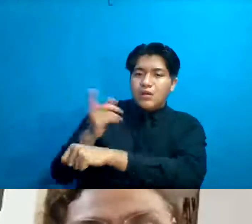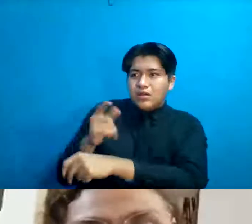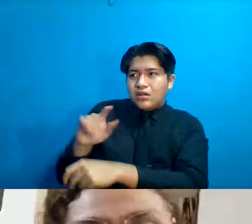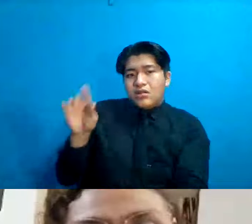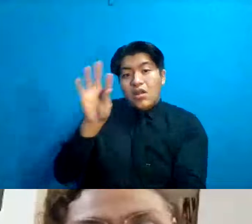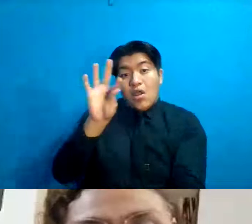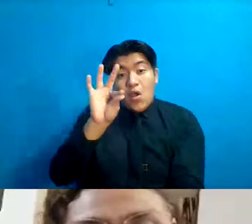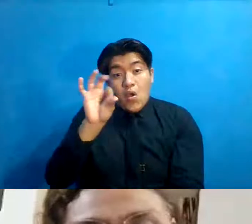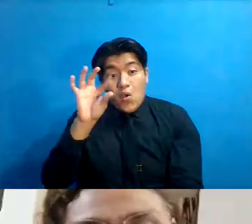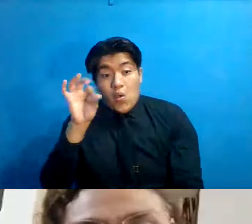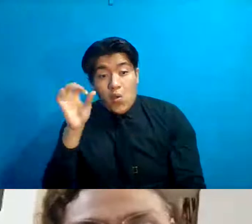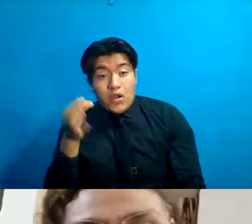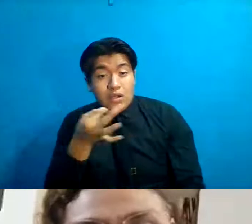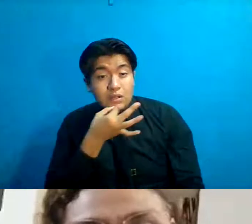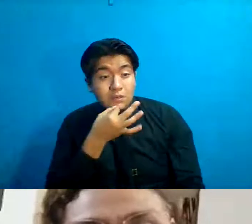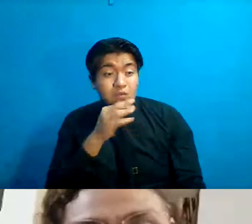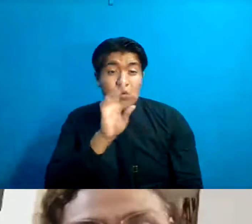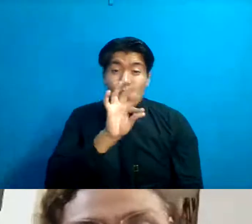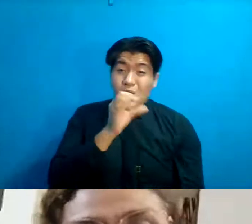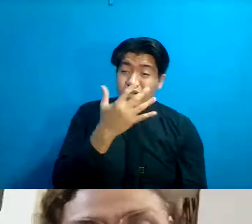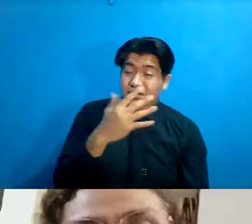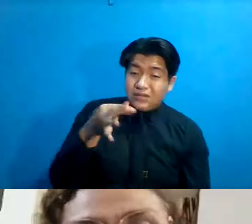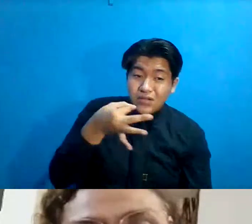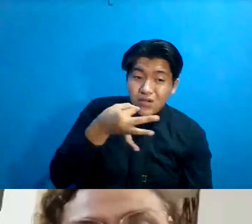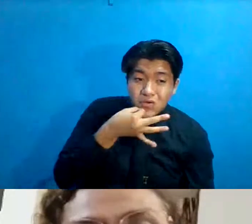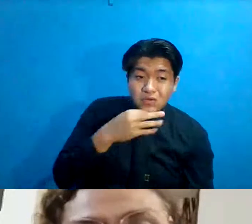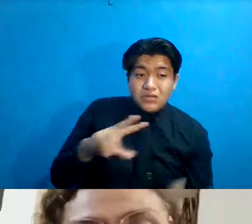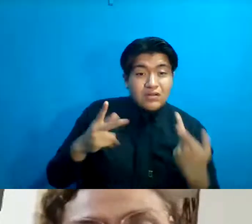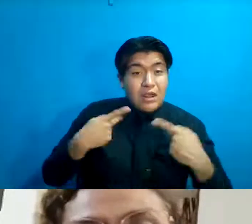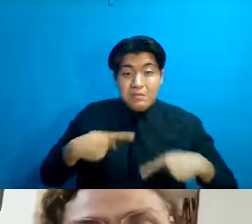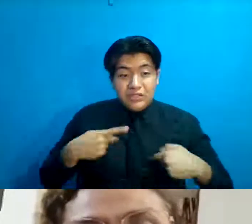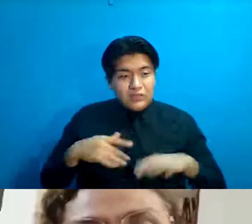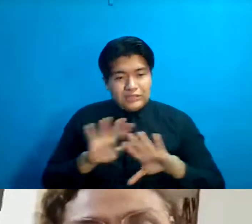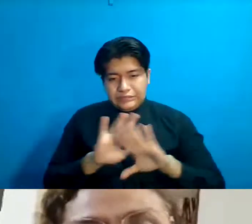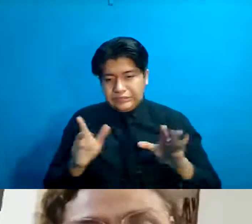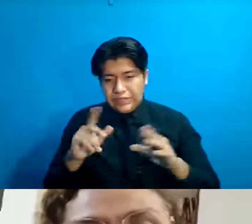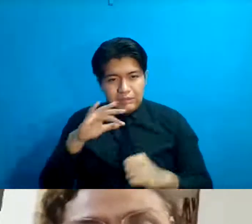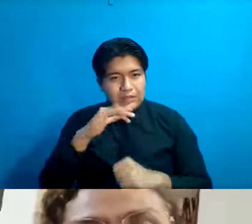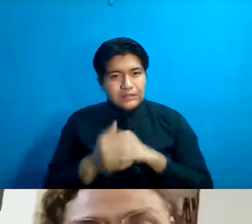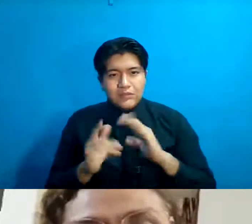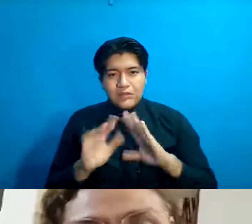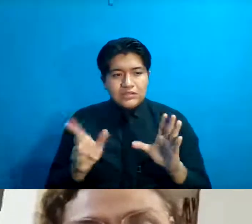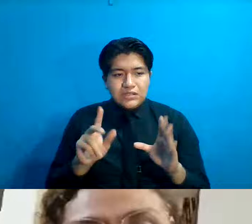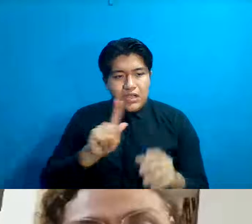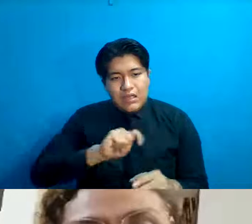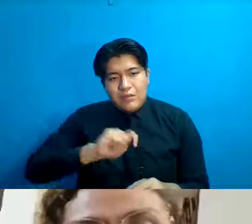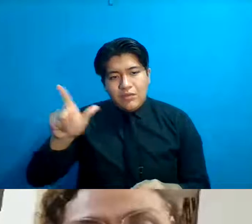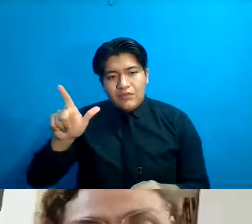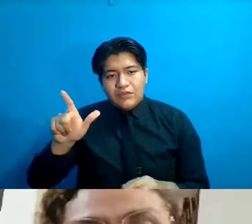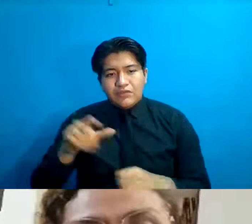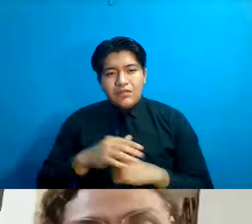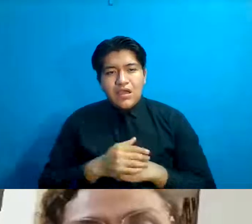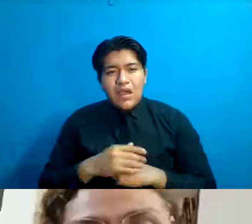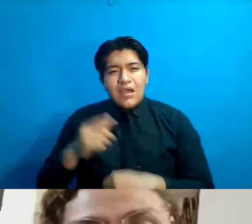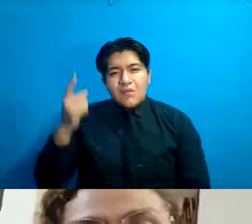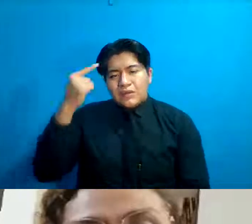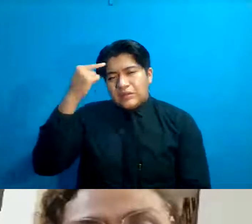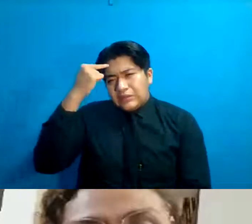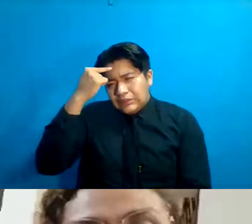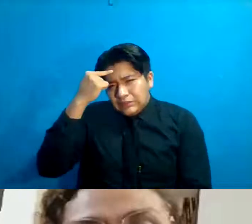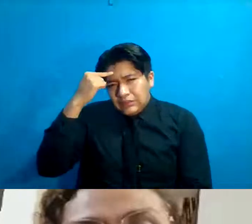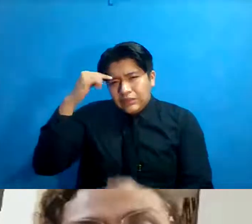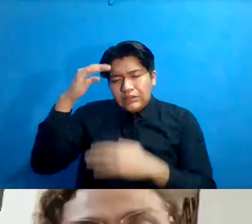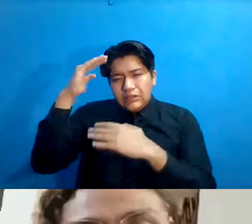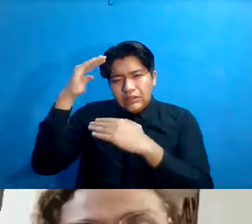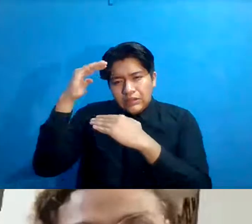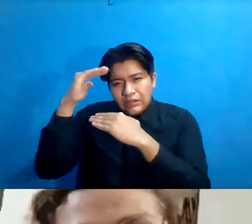puede ser lo máximo que debería de interpretar el profesional, pues empieza a bajar su